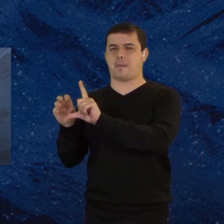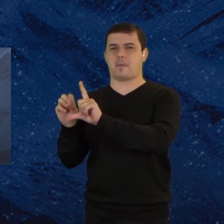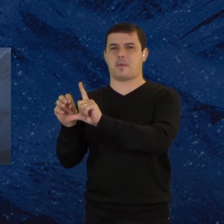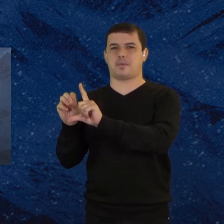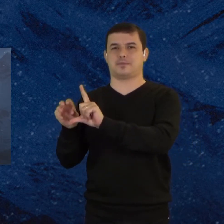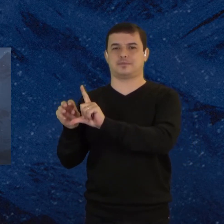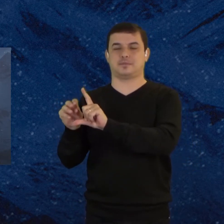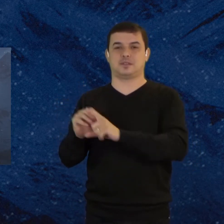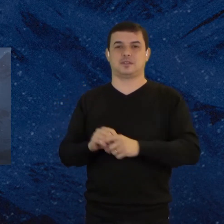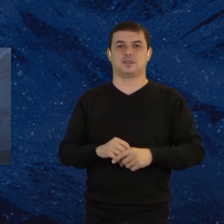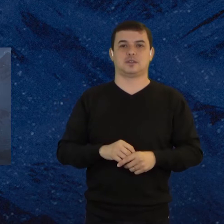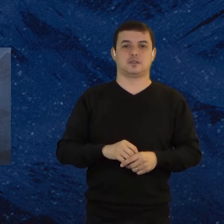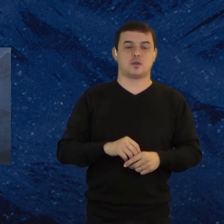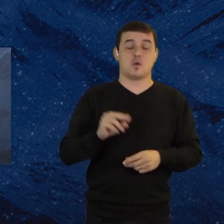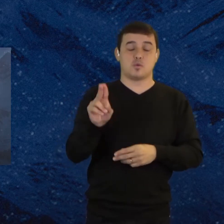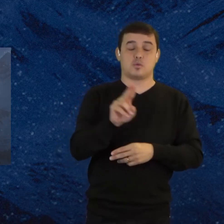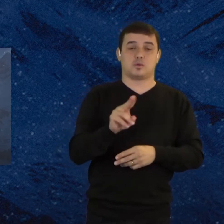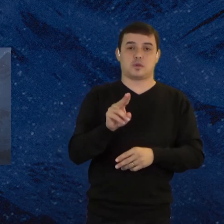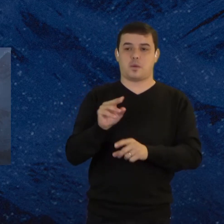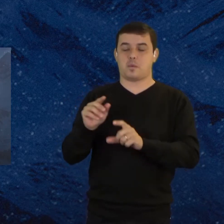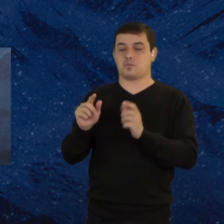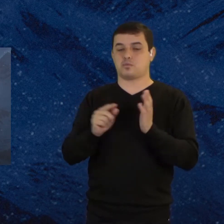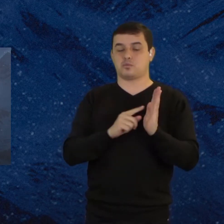QR Code para fazer essa oferta também,